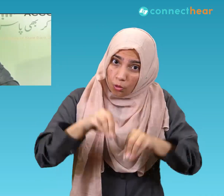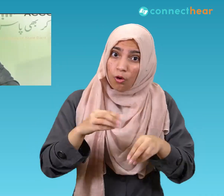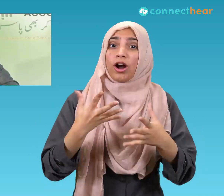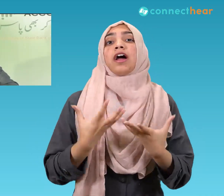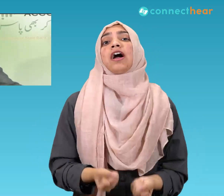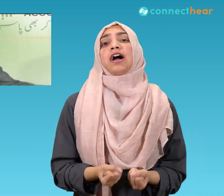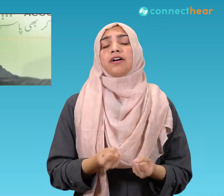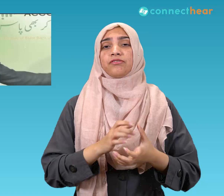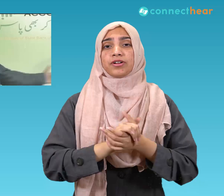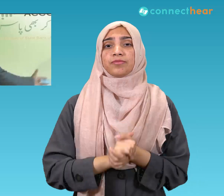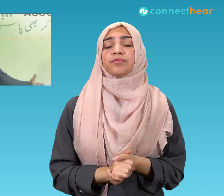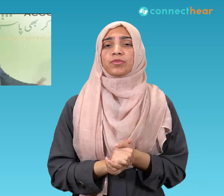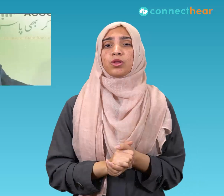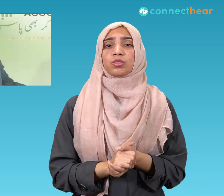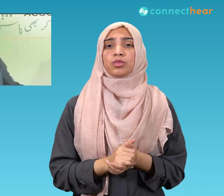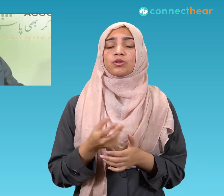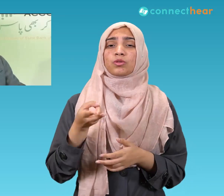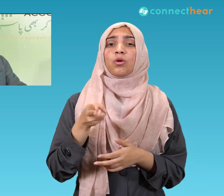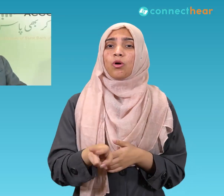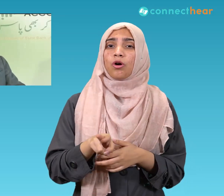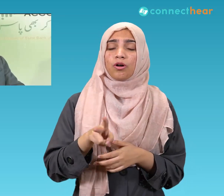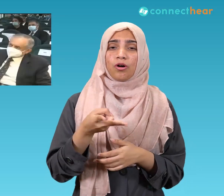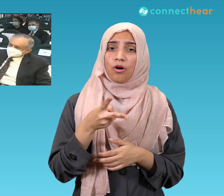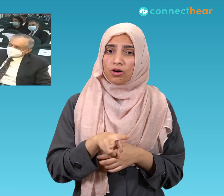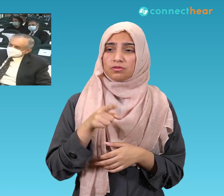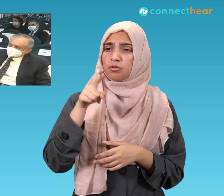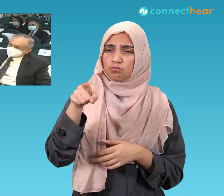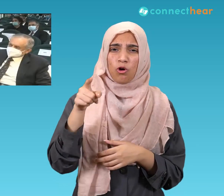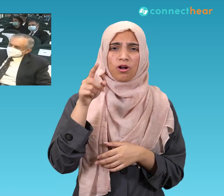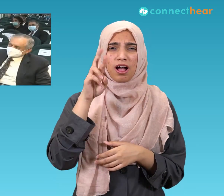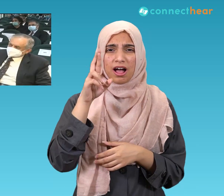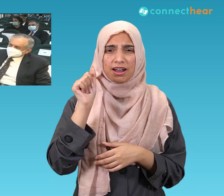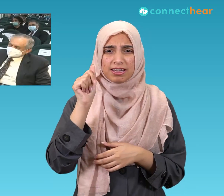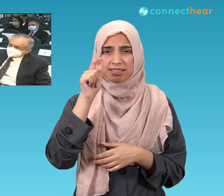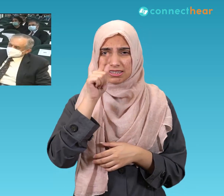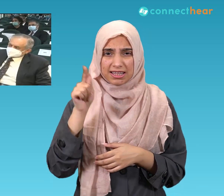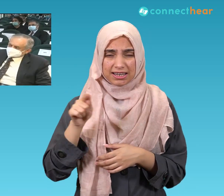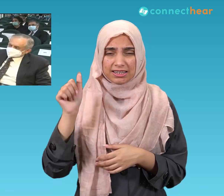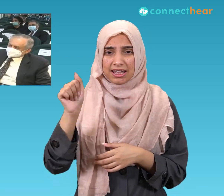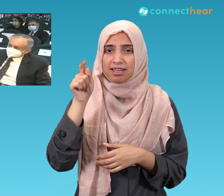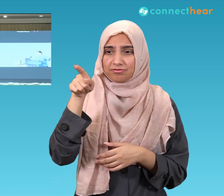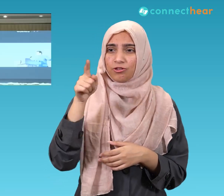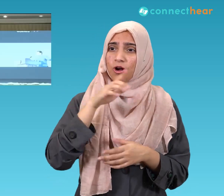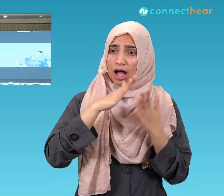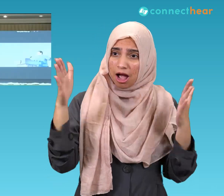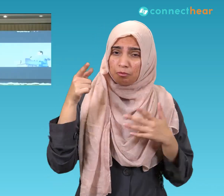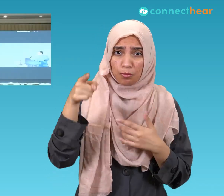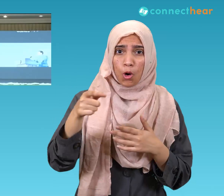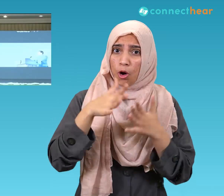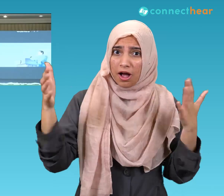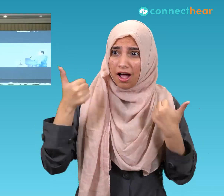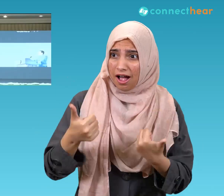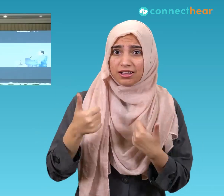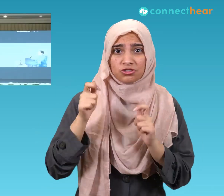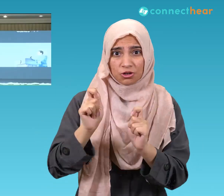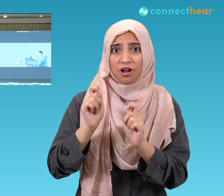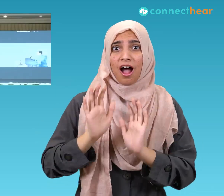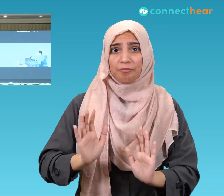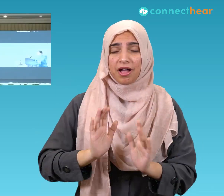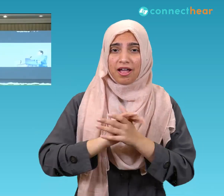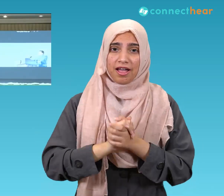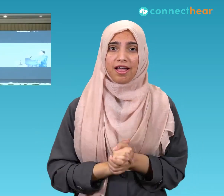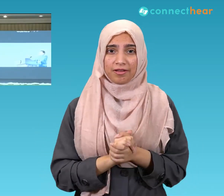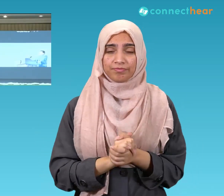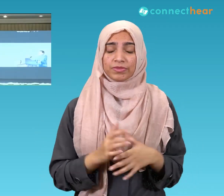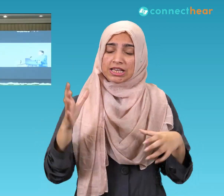آپ کو یہ جو بھی ہمارے اوورسیز پاکستانیز نے اپنی بڑی سب نے چھوٹی چھوٹی باتیں کی لیکن ہر نے کوئی نہ